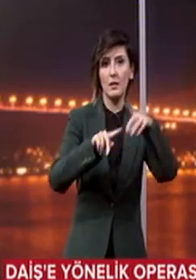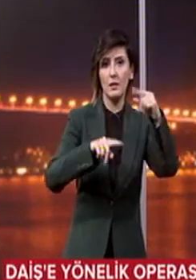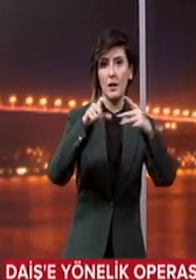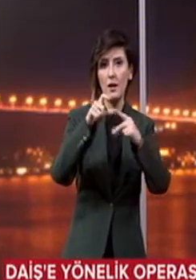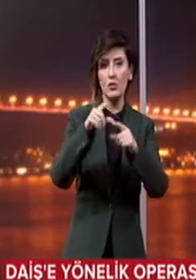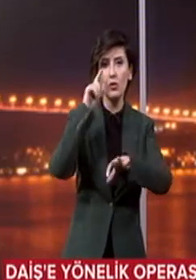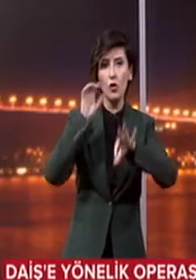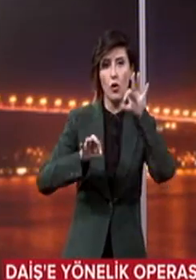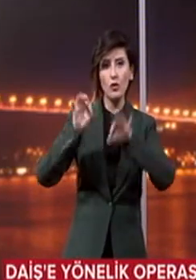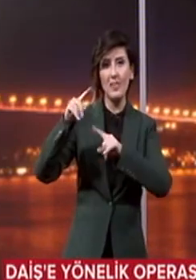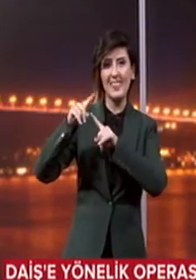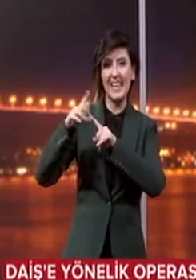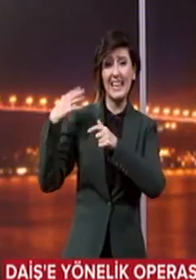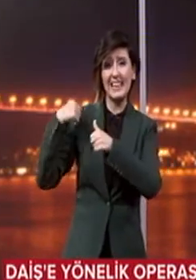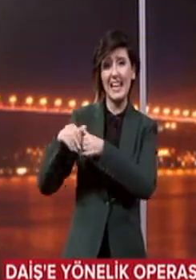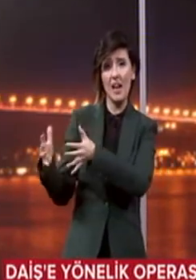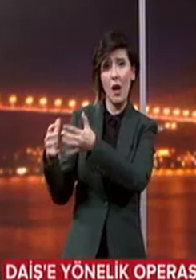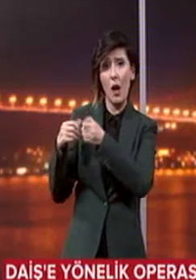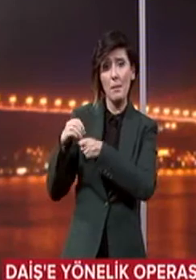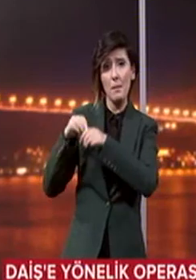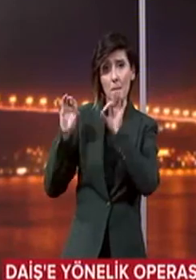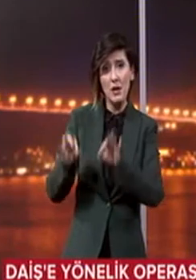geri almak için başlattığı operasyonda ilerleyişini sürdürüyor.